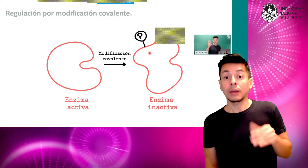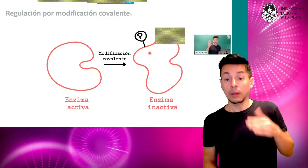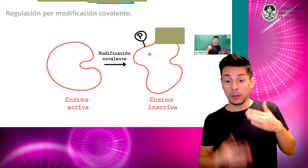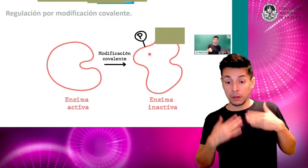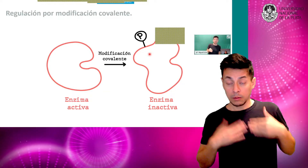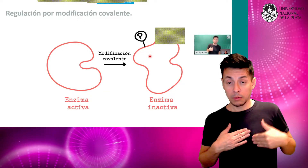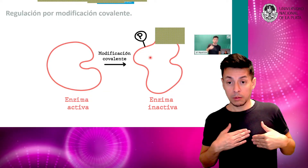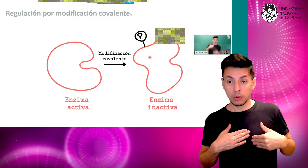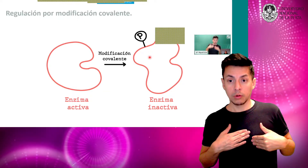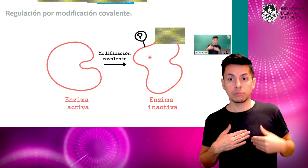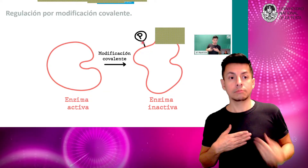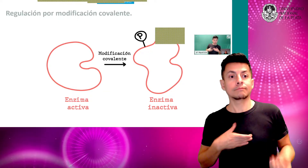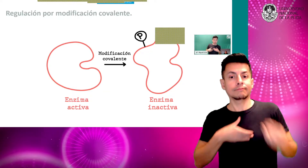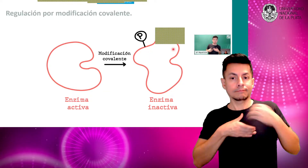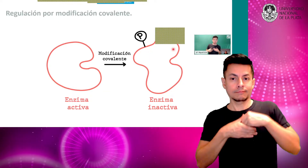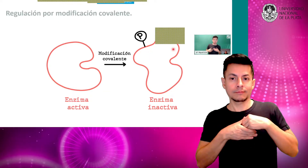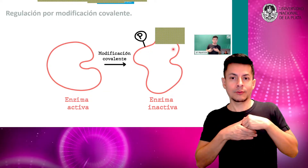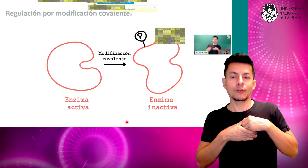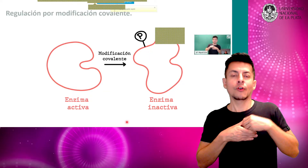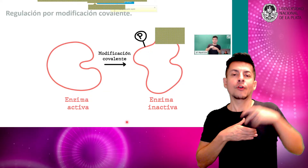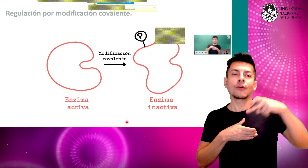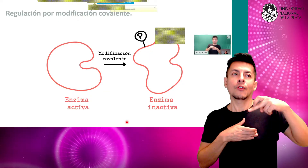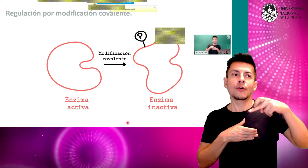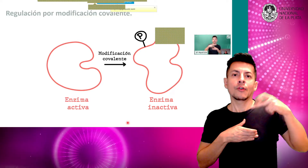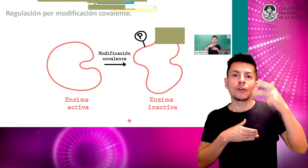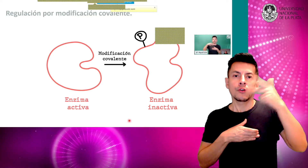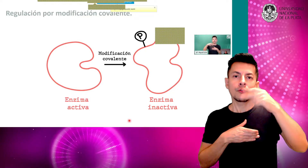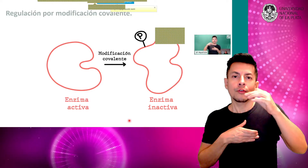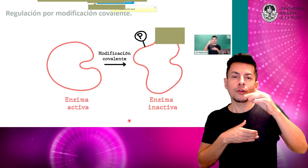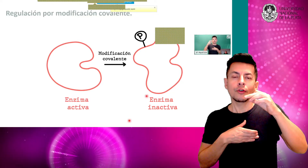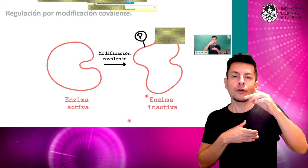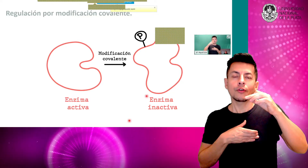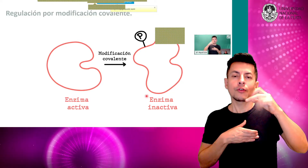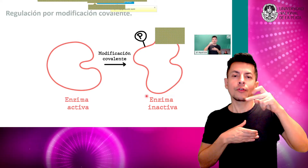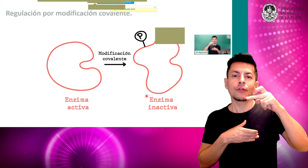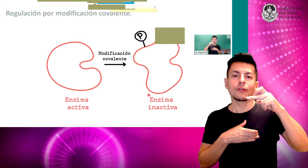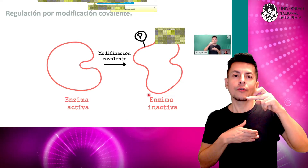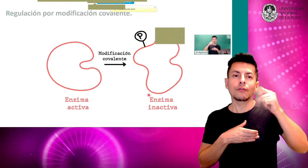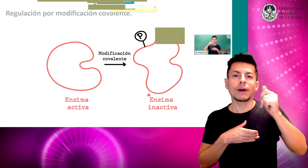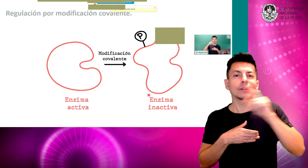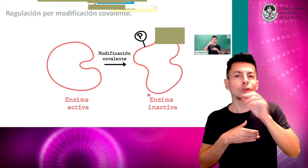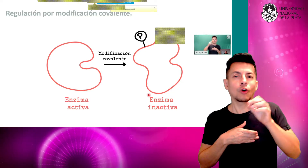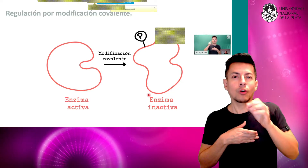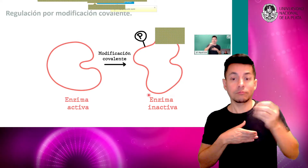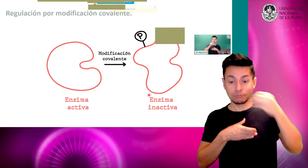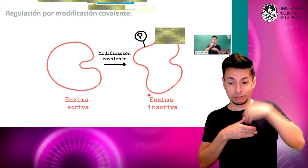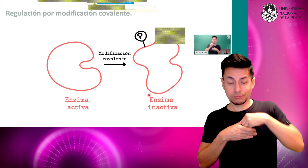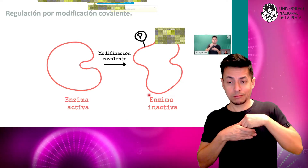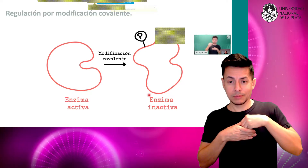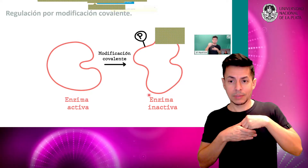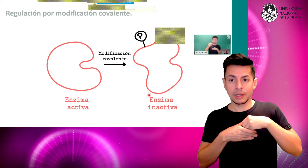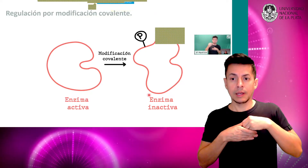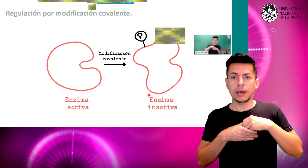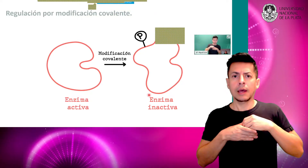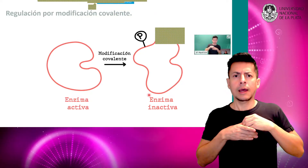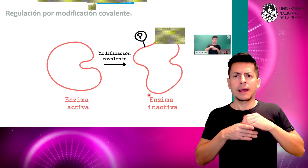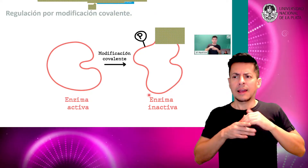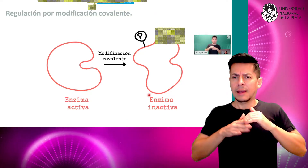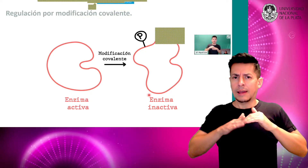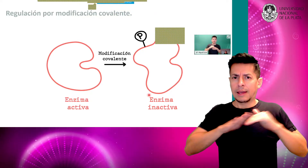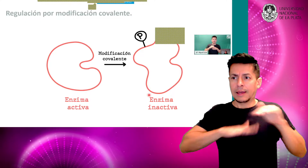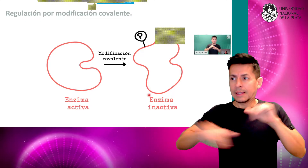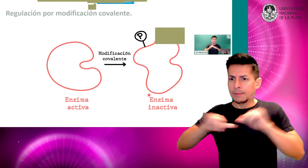grupos fosfatos a las enzimas e inactivarlas, e impedir que ocurra esa reacción química en